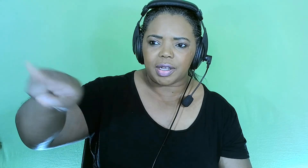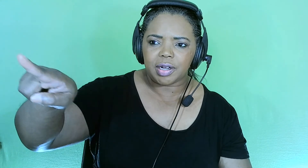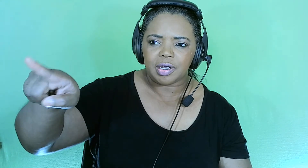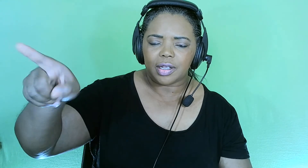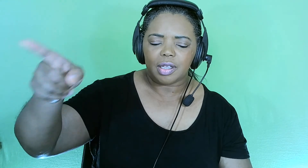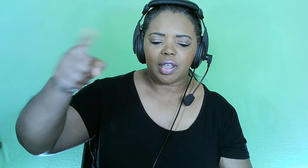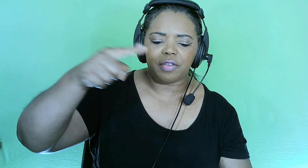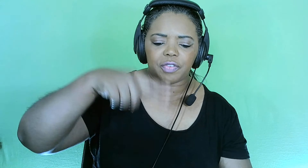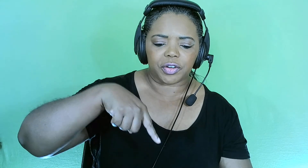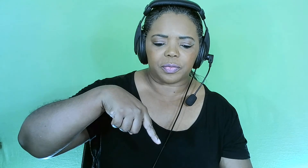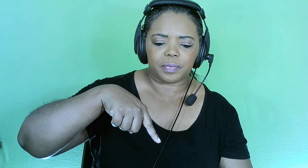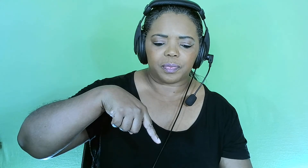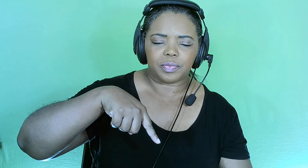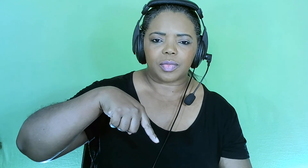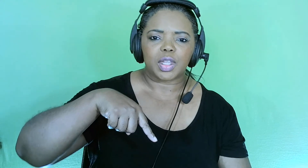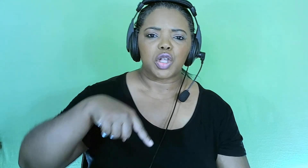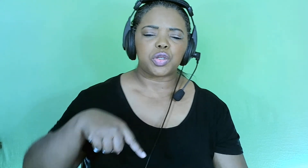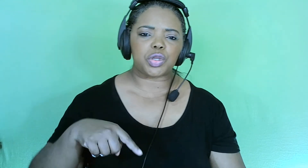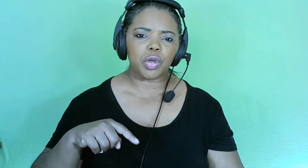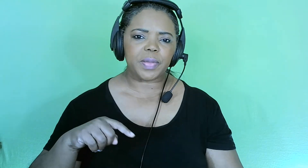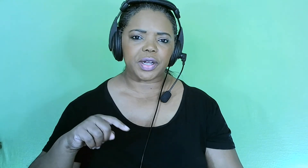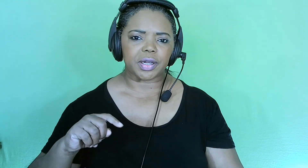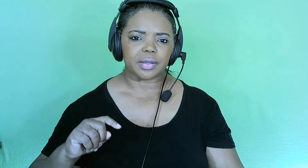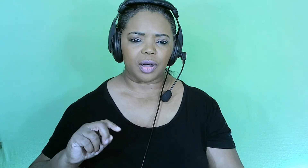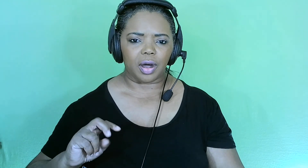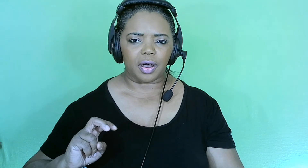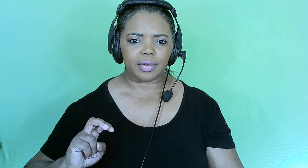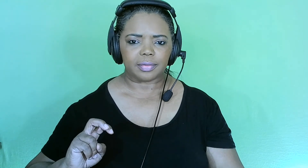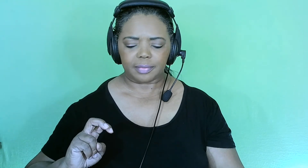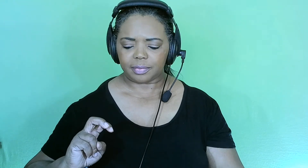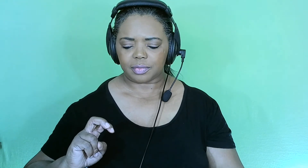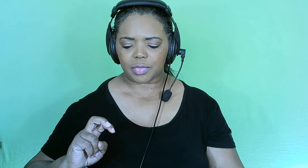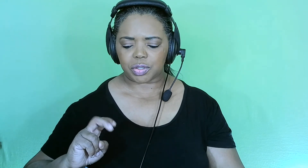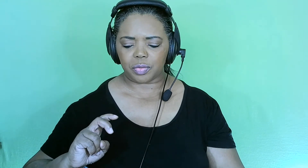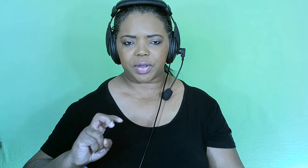Ir e vir. Subir, ó. Subir.